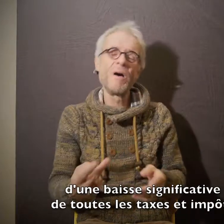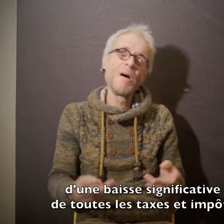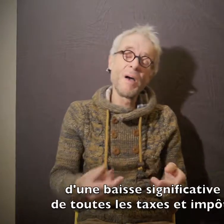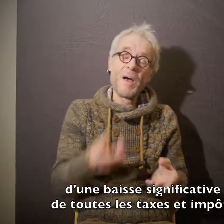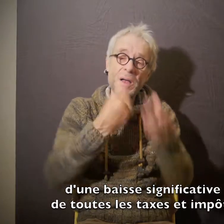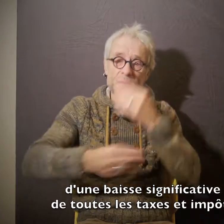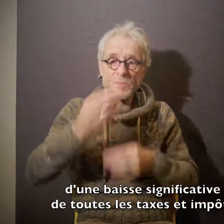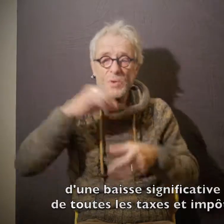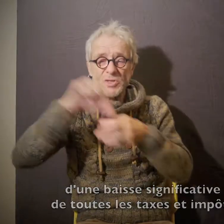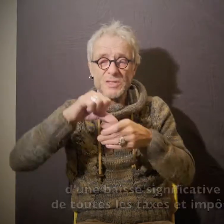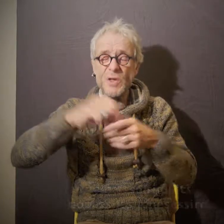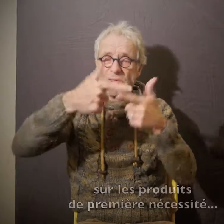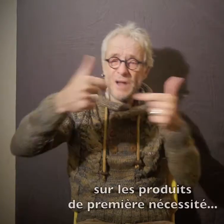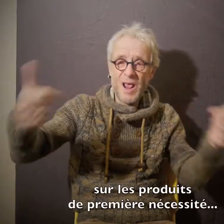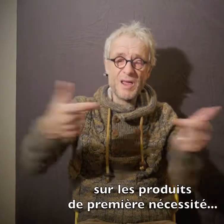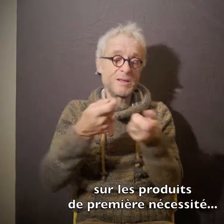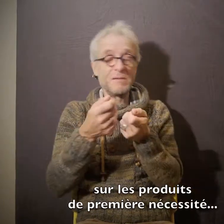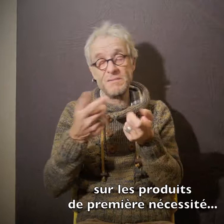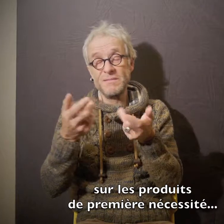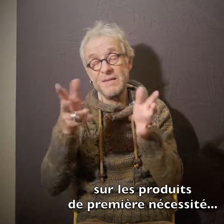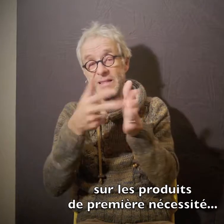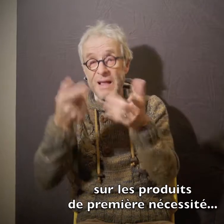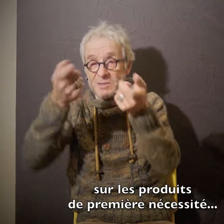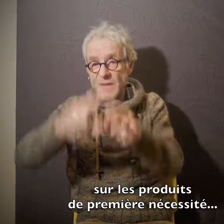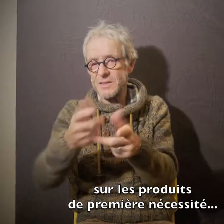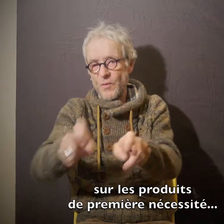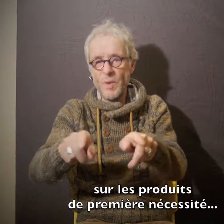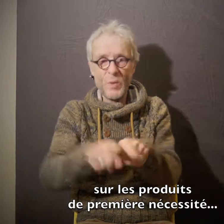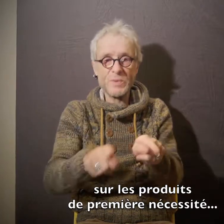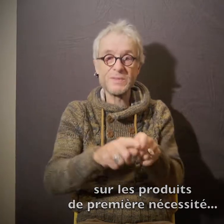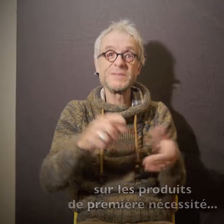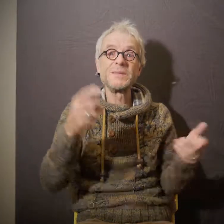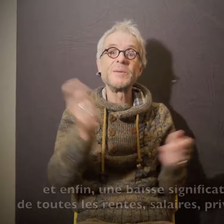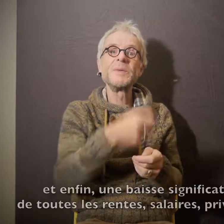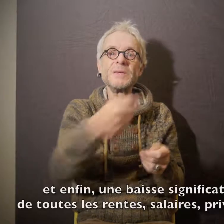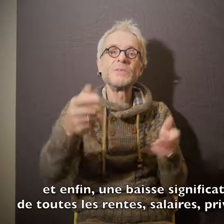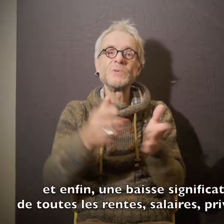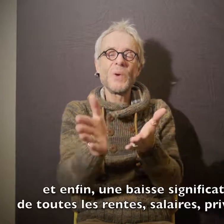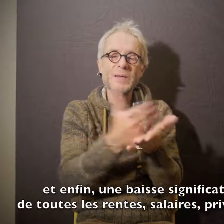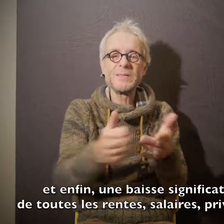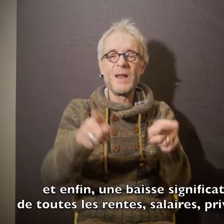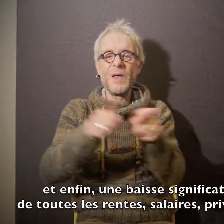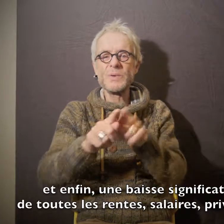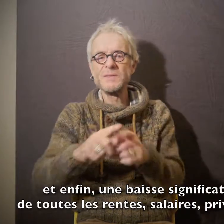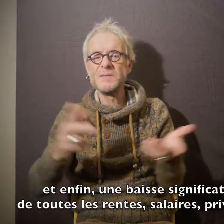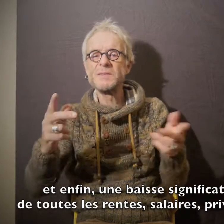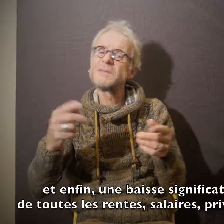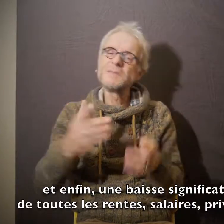les taxes et impôts sur les produits de première nécessité, et enfin, une baisse significative de toutes les